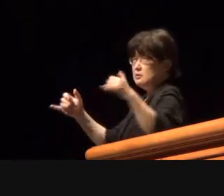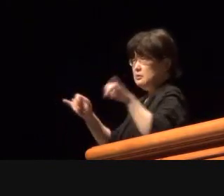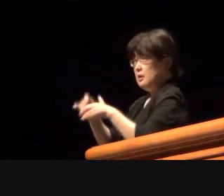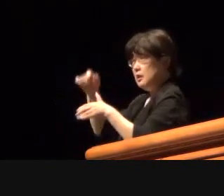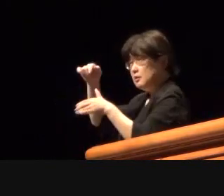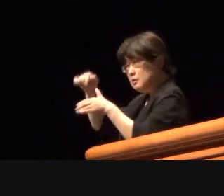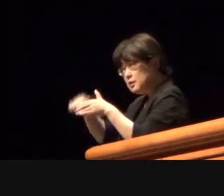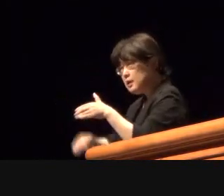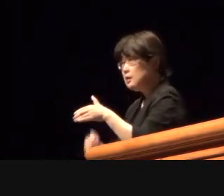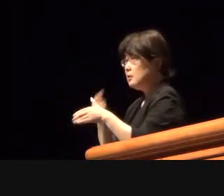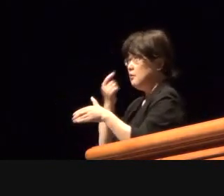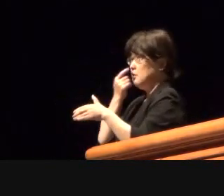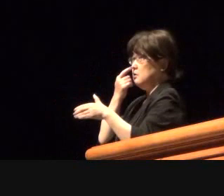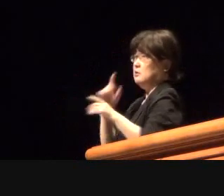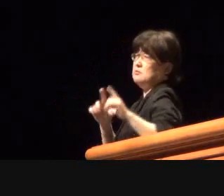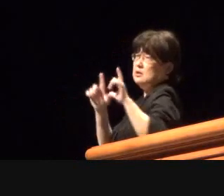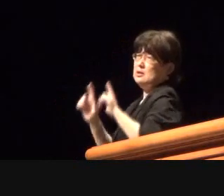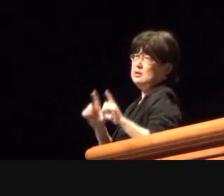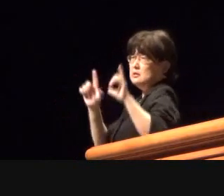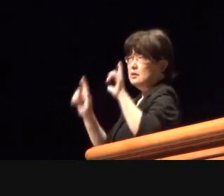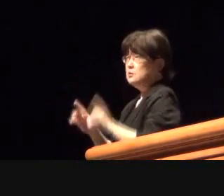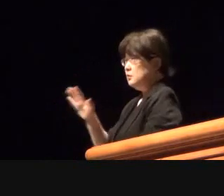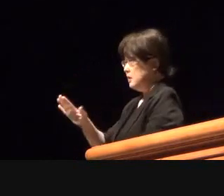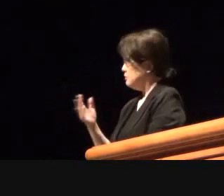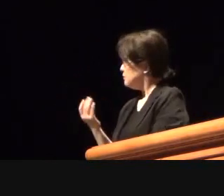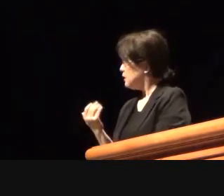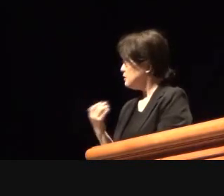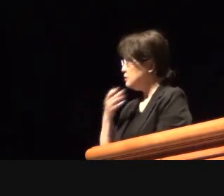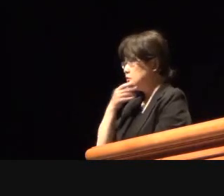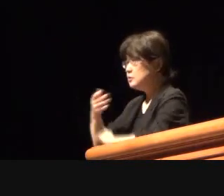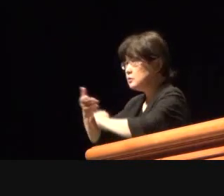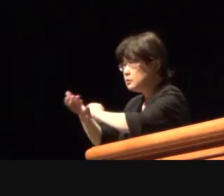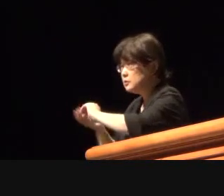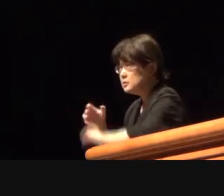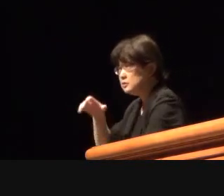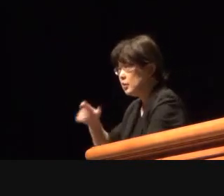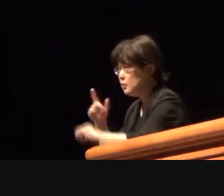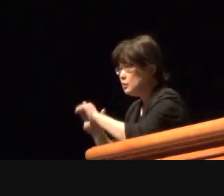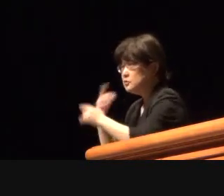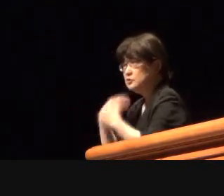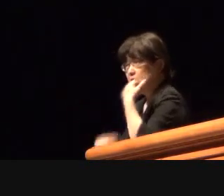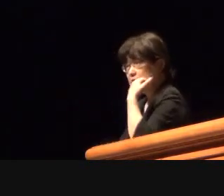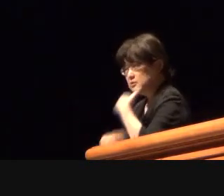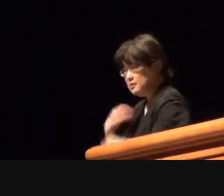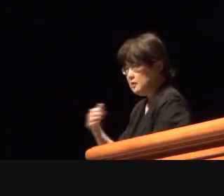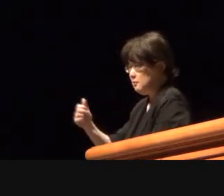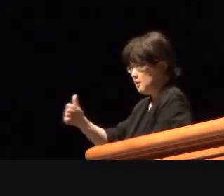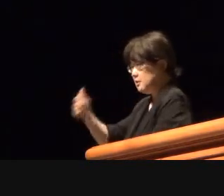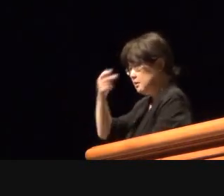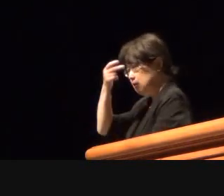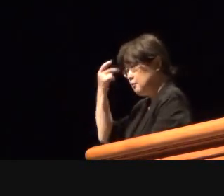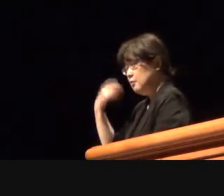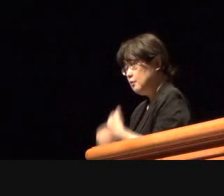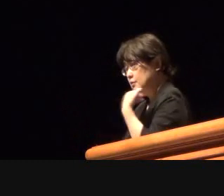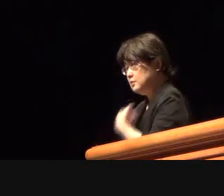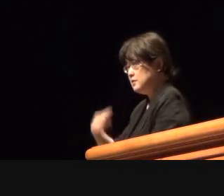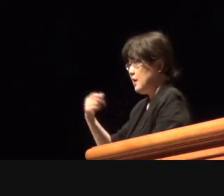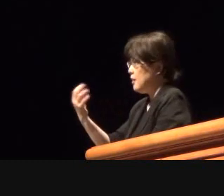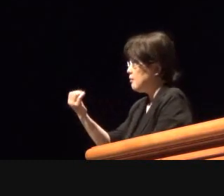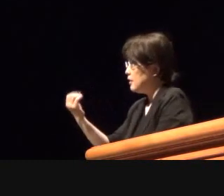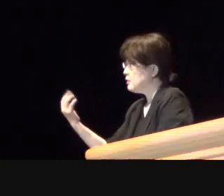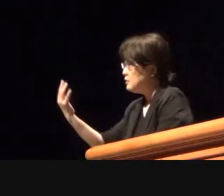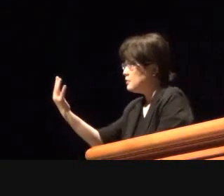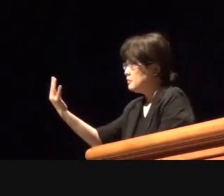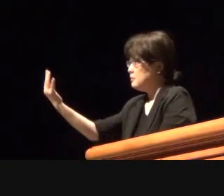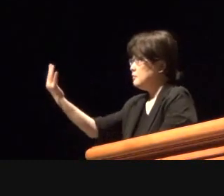は生きています。先日福島の中学生の方、高校生の方数人とお話